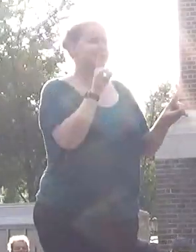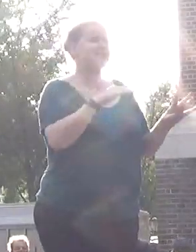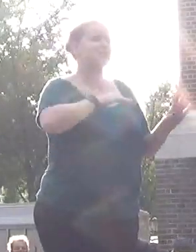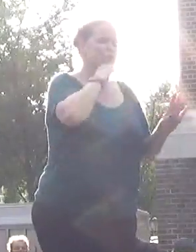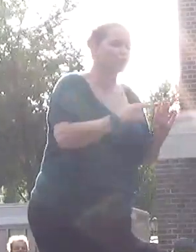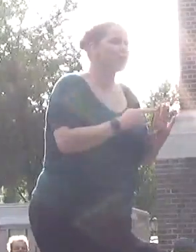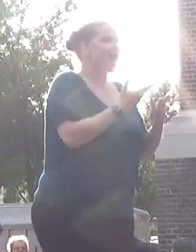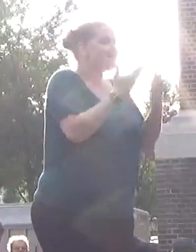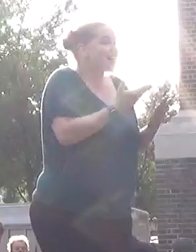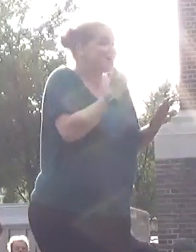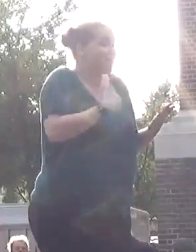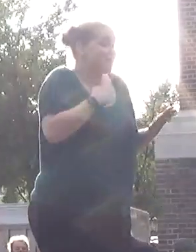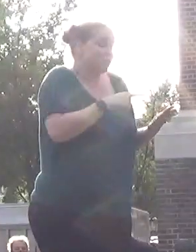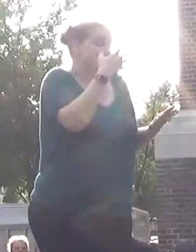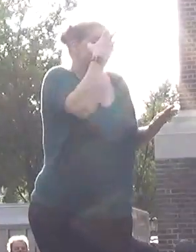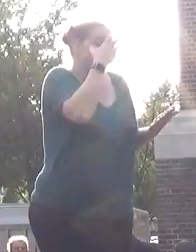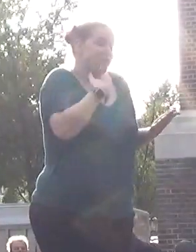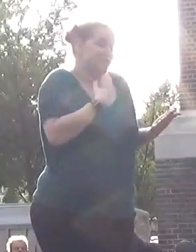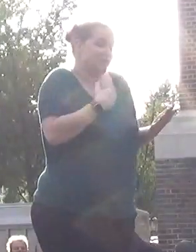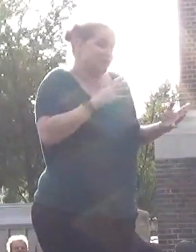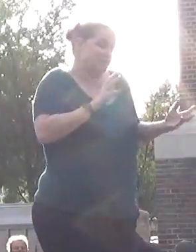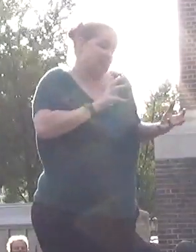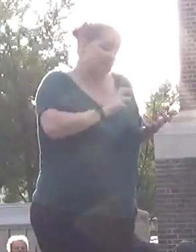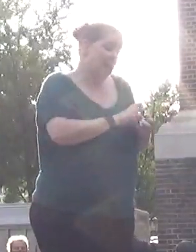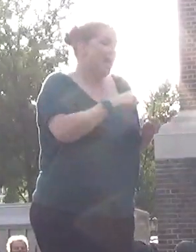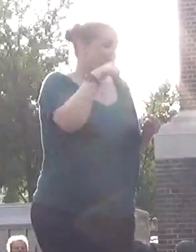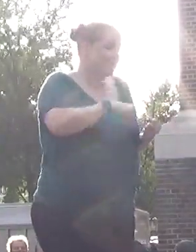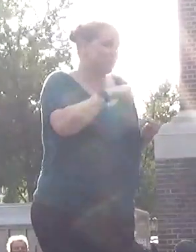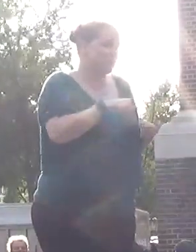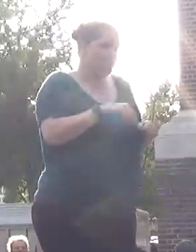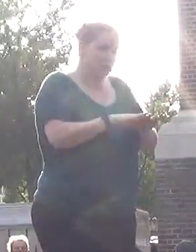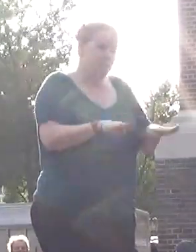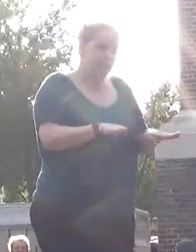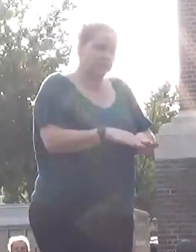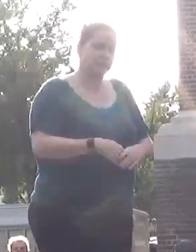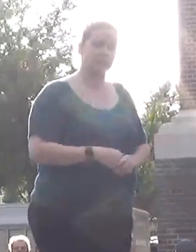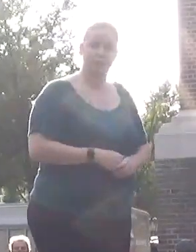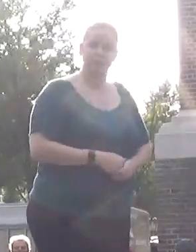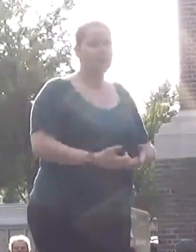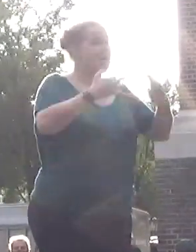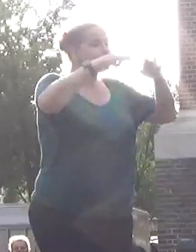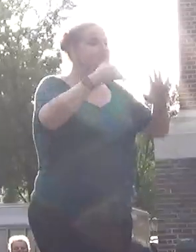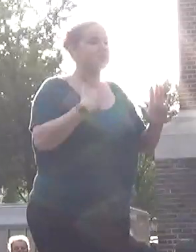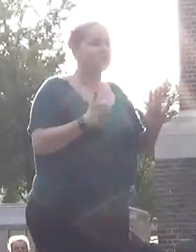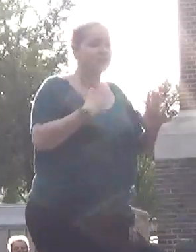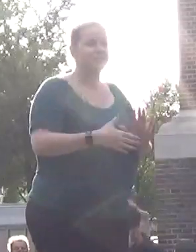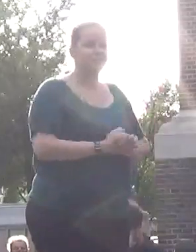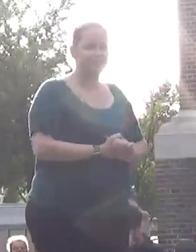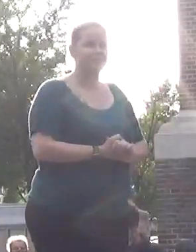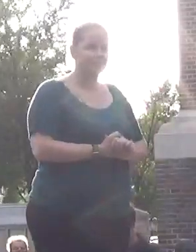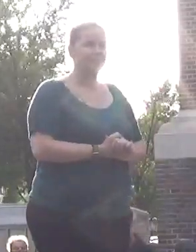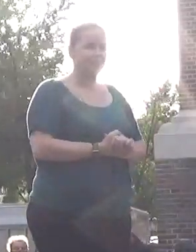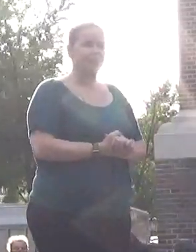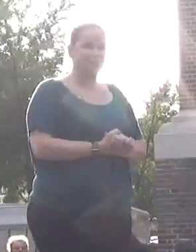waardigheid van mensen is in het geding en dat is ook onze core business. Beste mensen, de wal zal dit schip